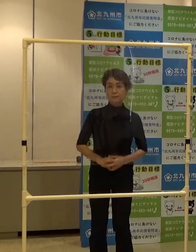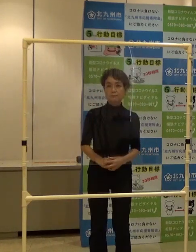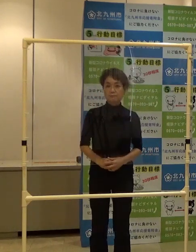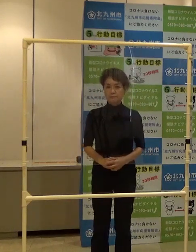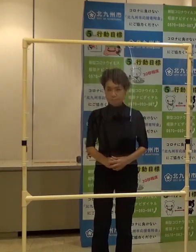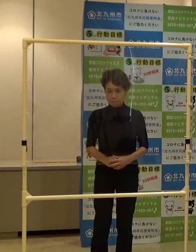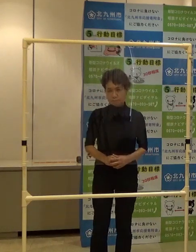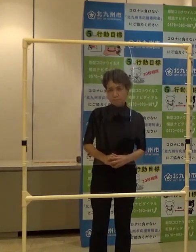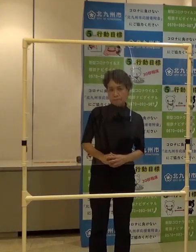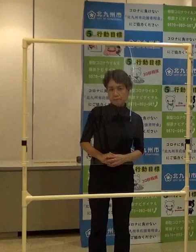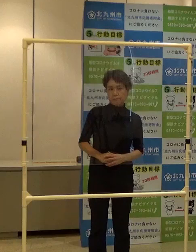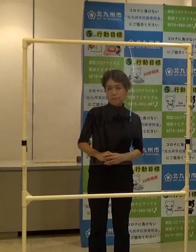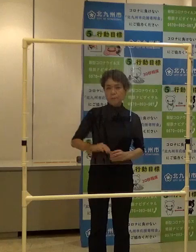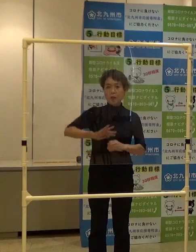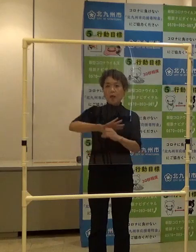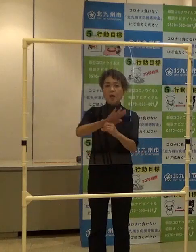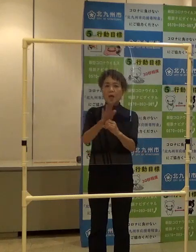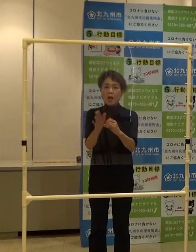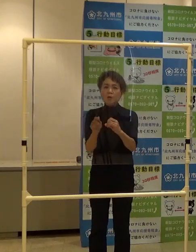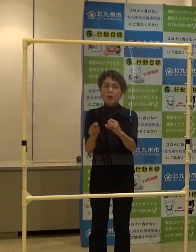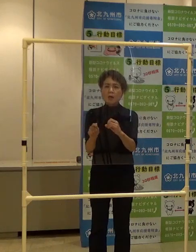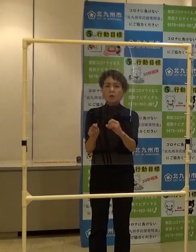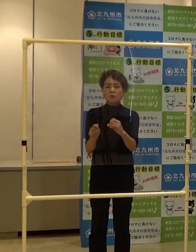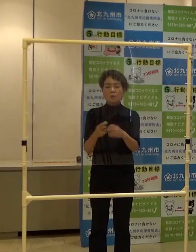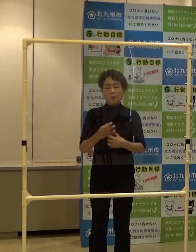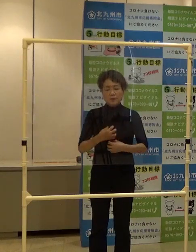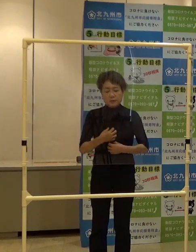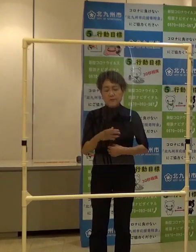コロナのことは気がかりであります。